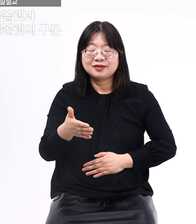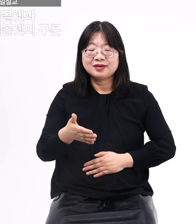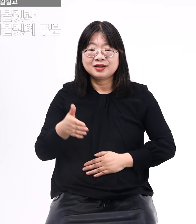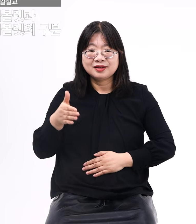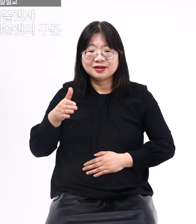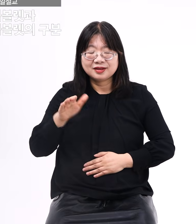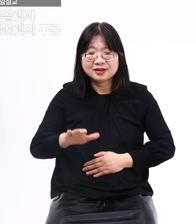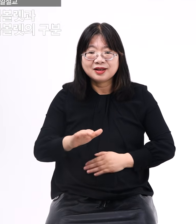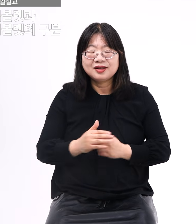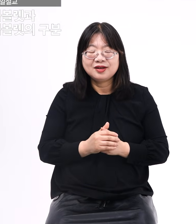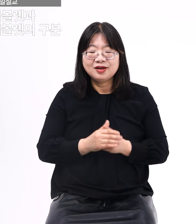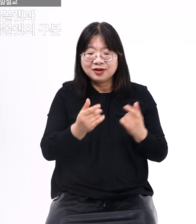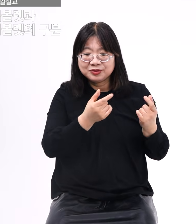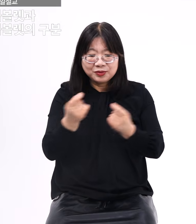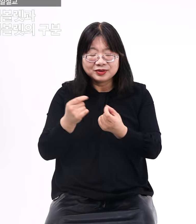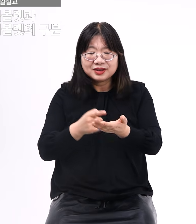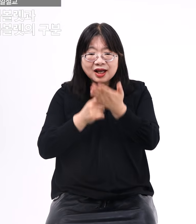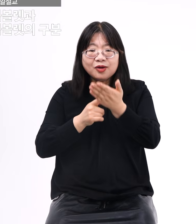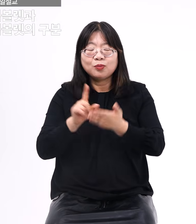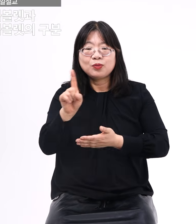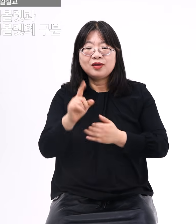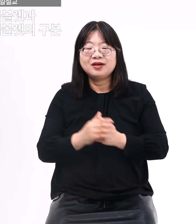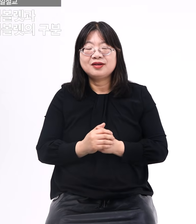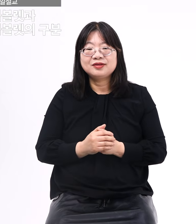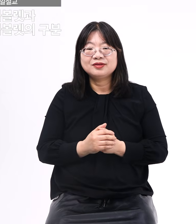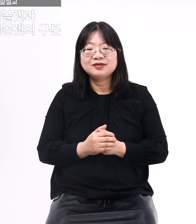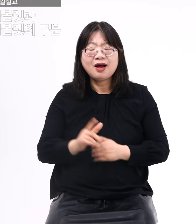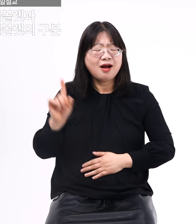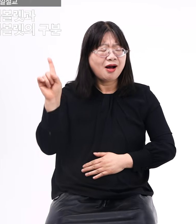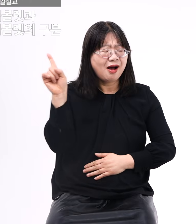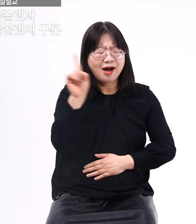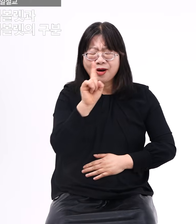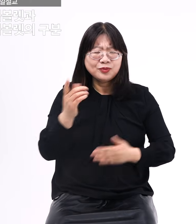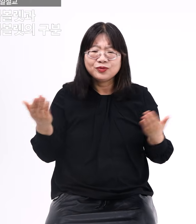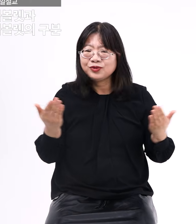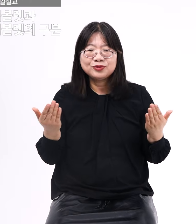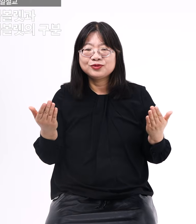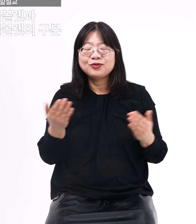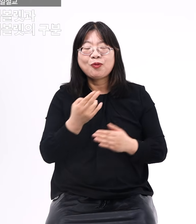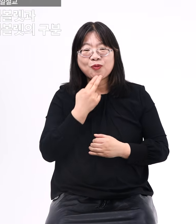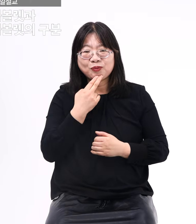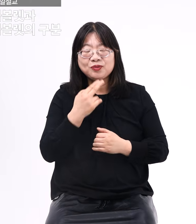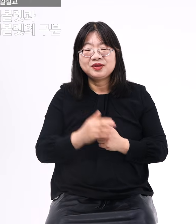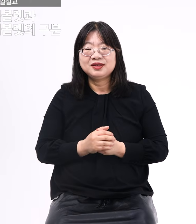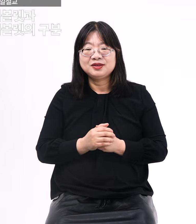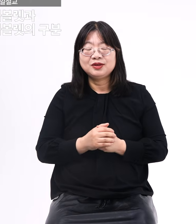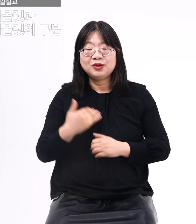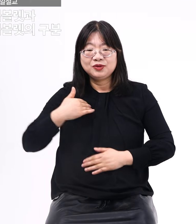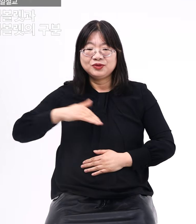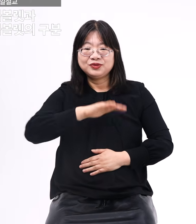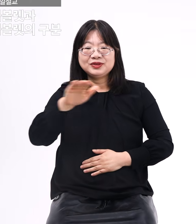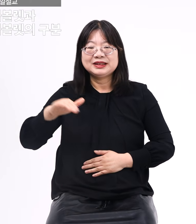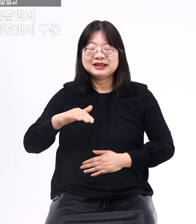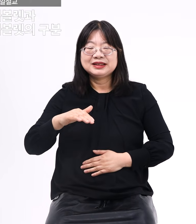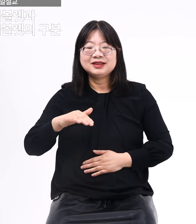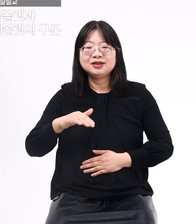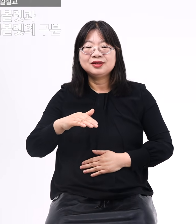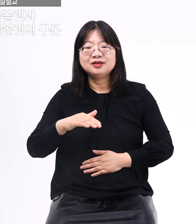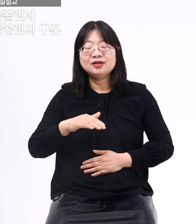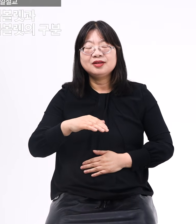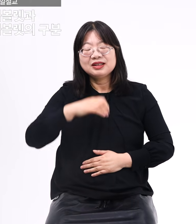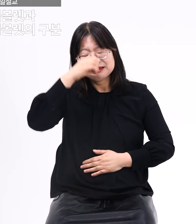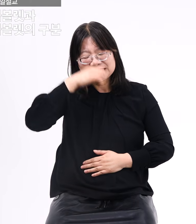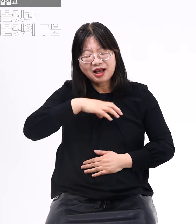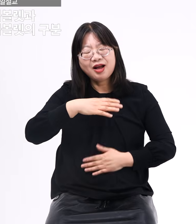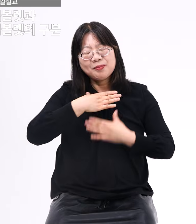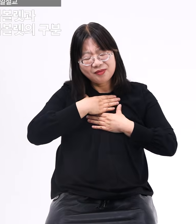기록에는 공통점이 뭔지 아세요? 아무 일도 일어나지 않았어요. 그걸 우리는 편안하다고 얘기하죠.